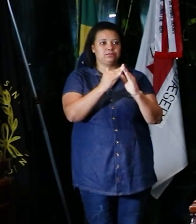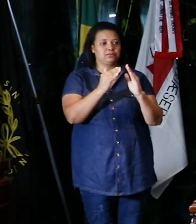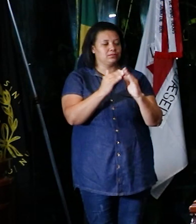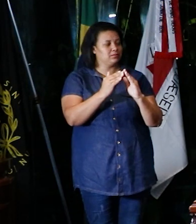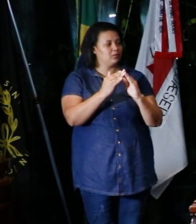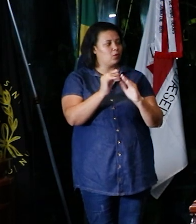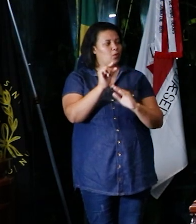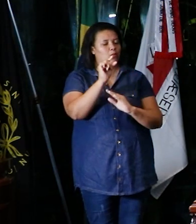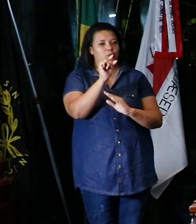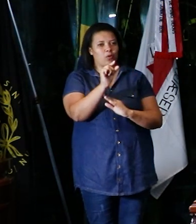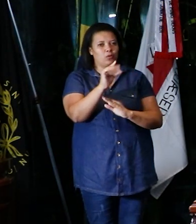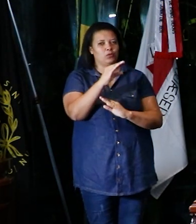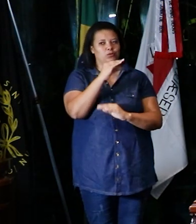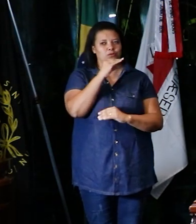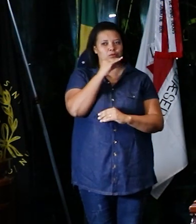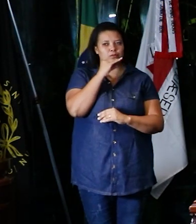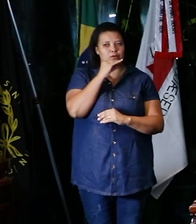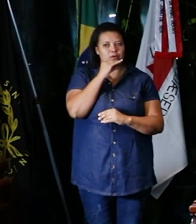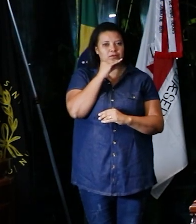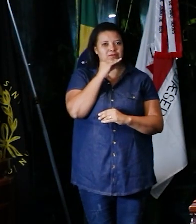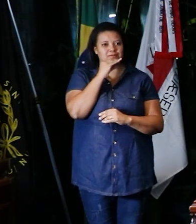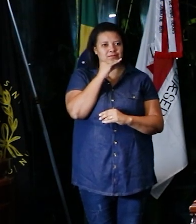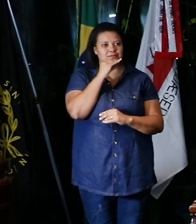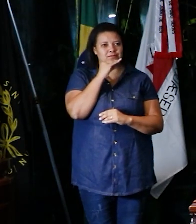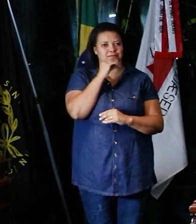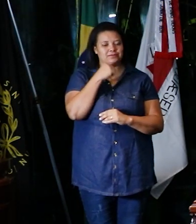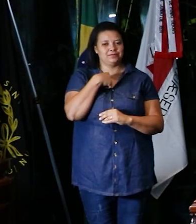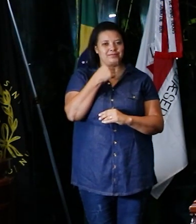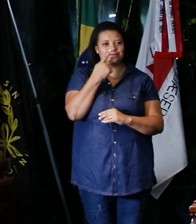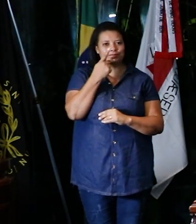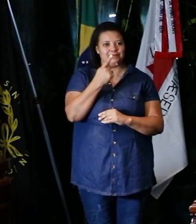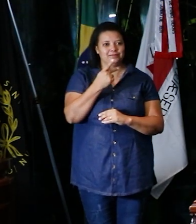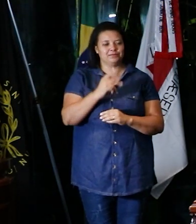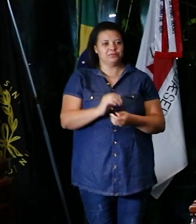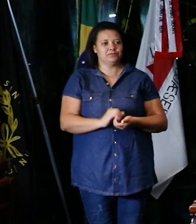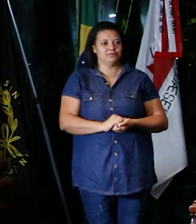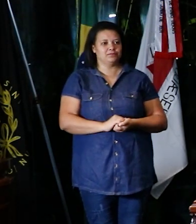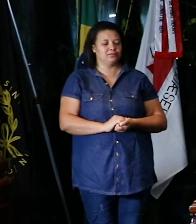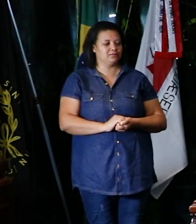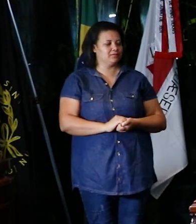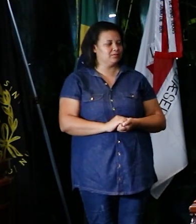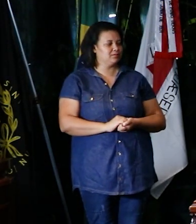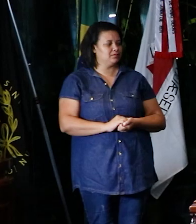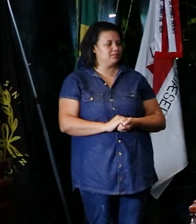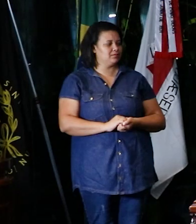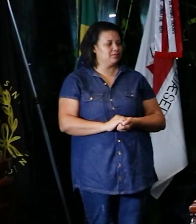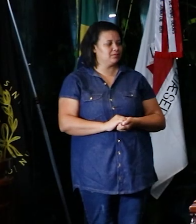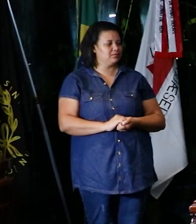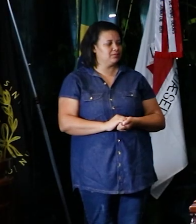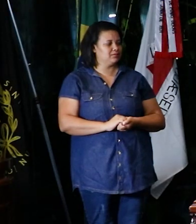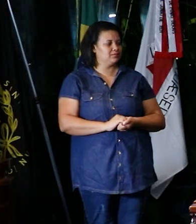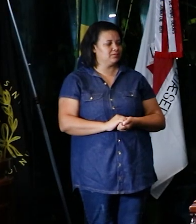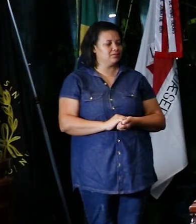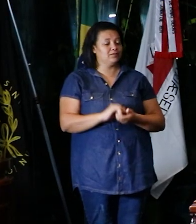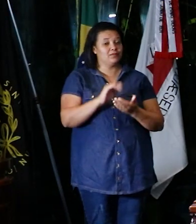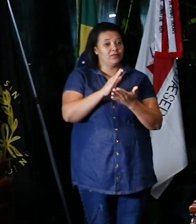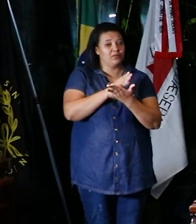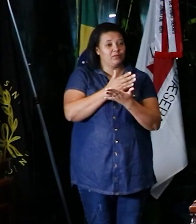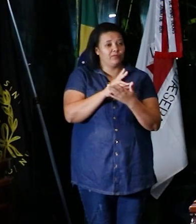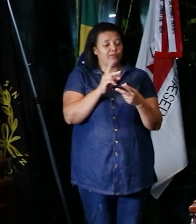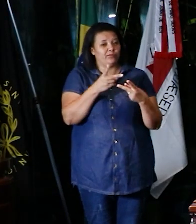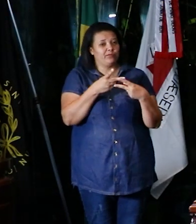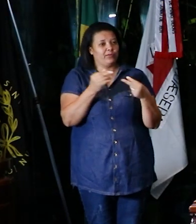casa um pouquinho do Drummond que eu ia falar. Tem muito, tá? Aqui, são algumas